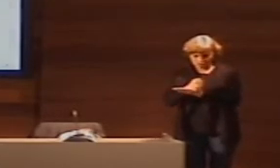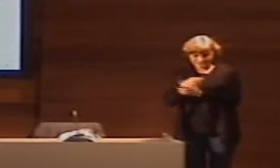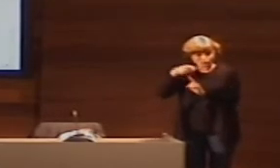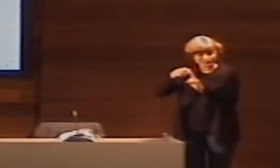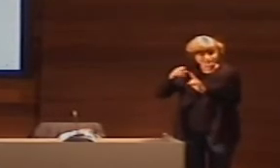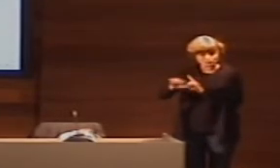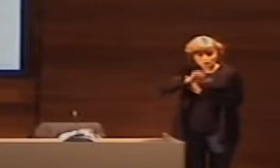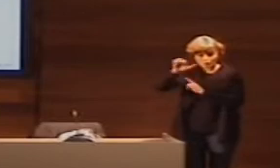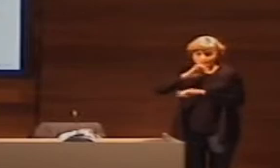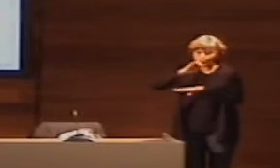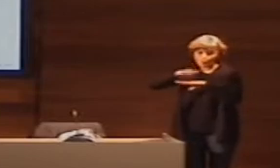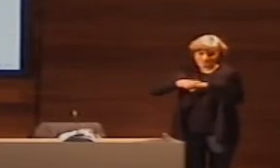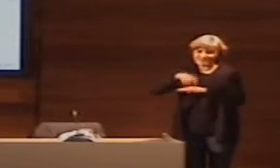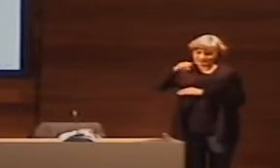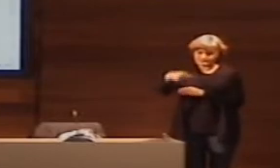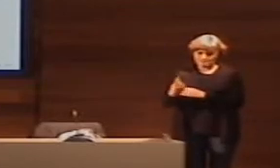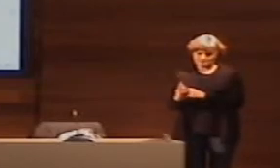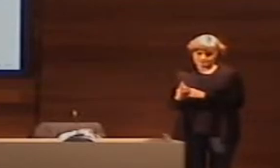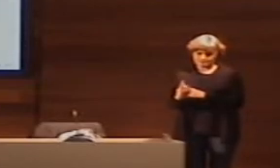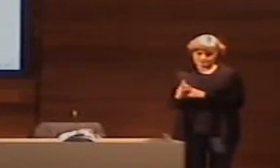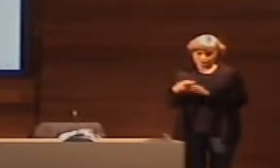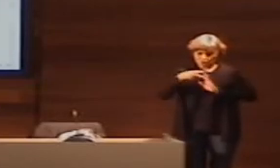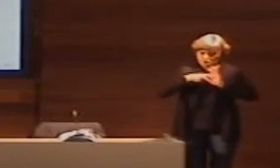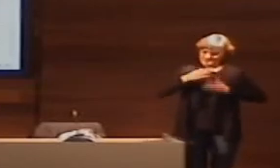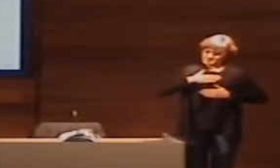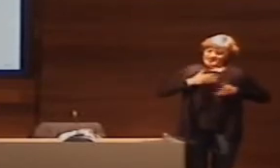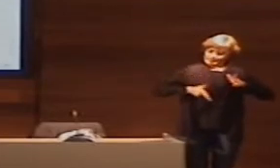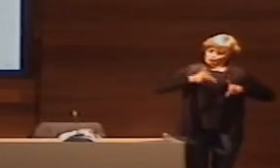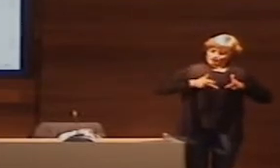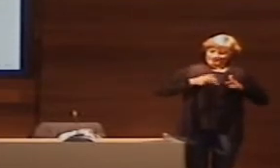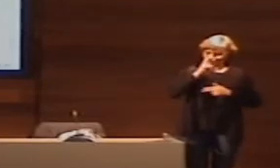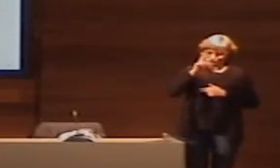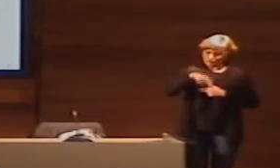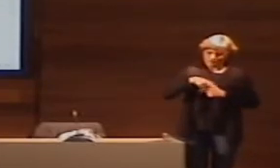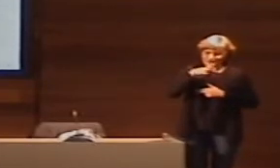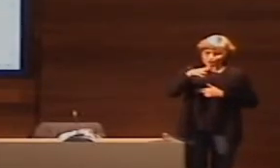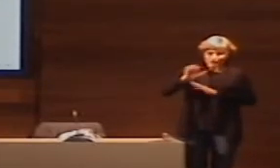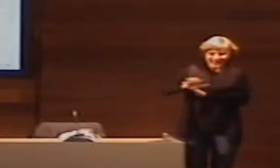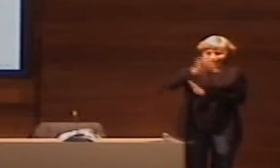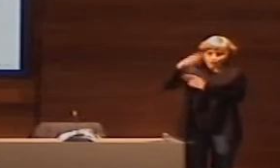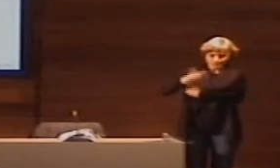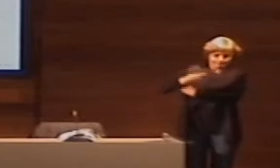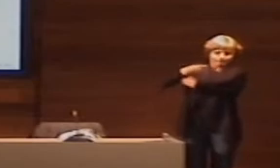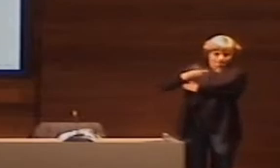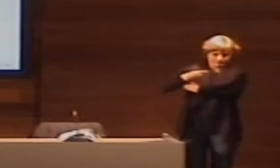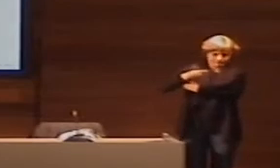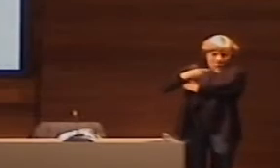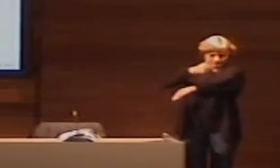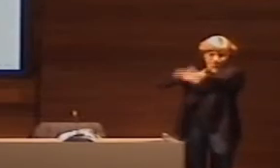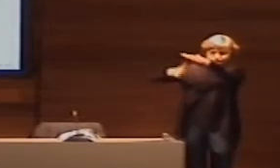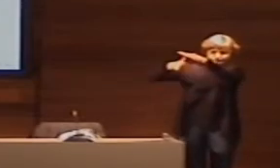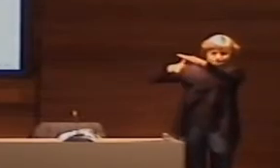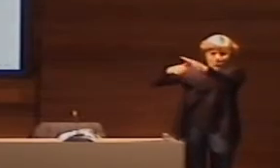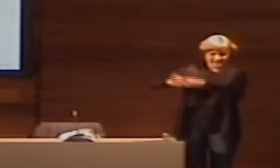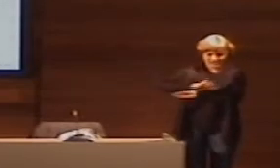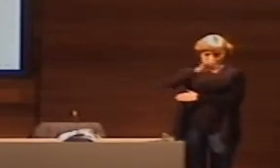comentaba, en su respectivo territorio. Esto pasó bastante desapercibido, se introdujo a última hora en el PEMAR, pero